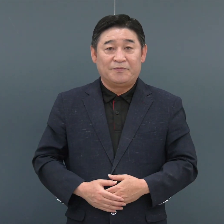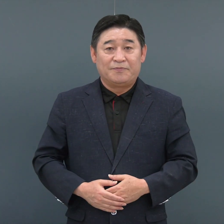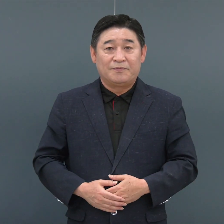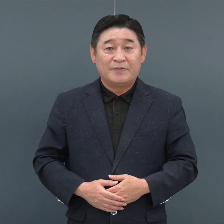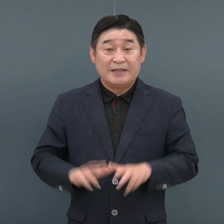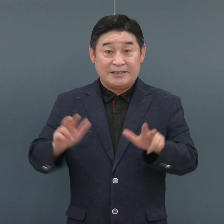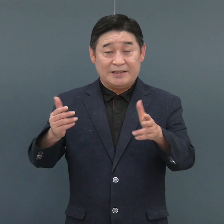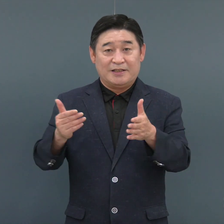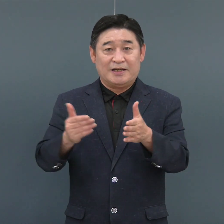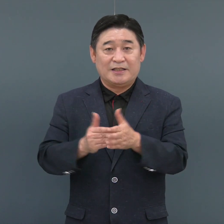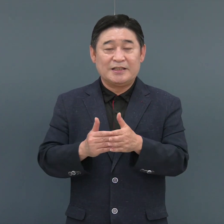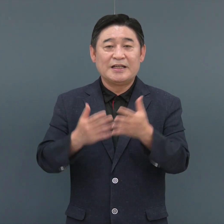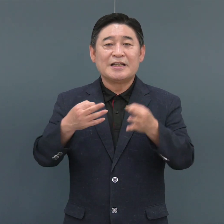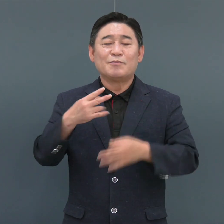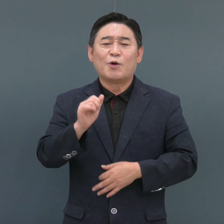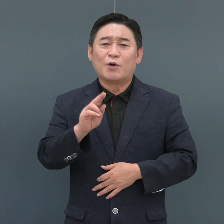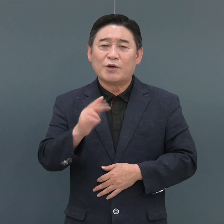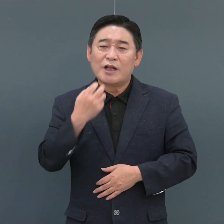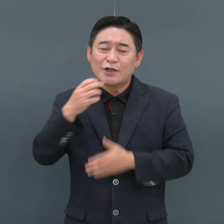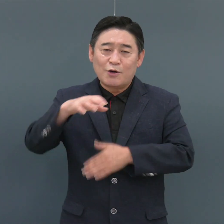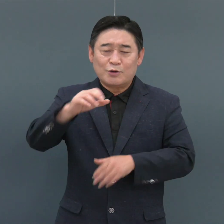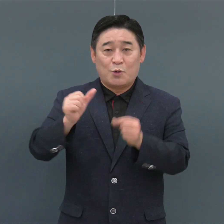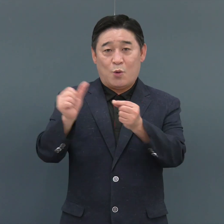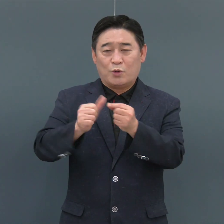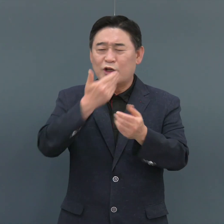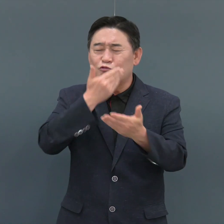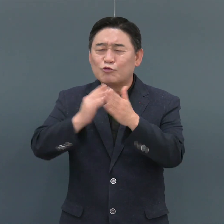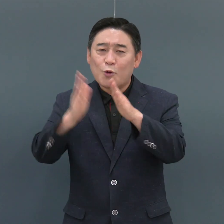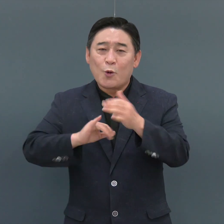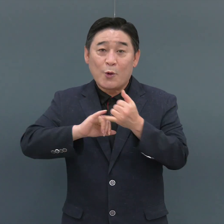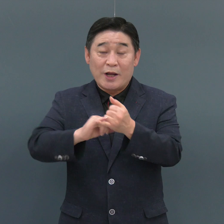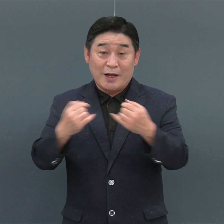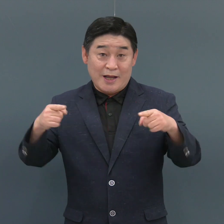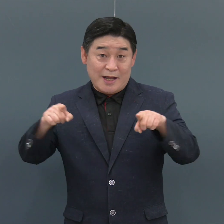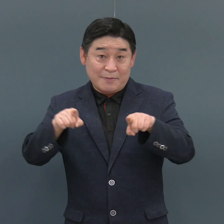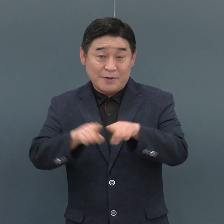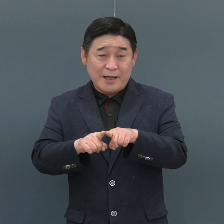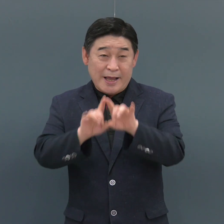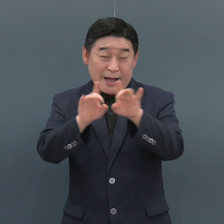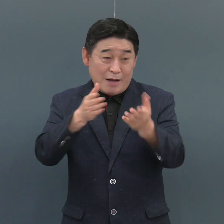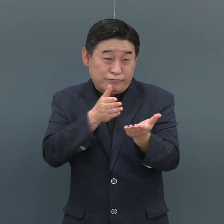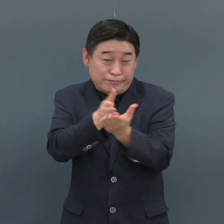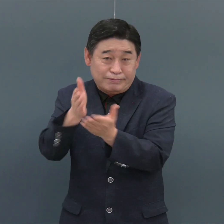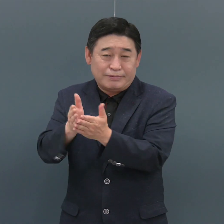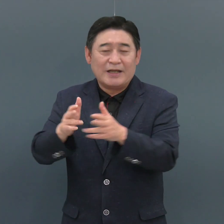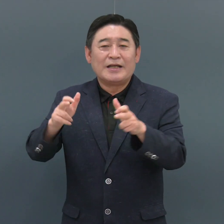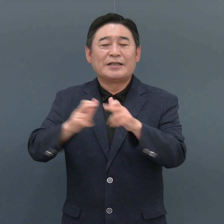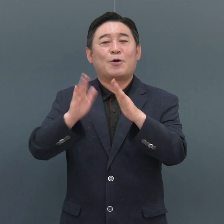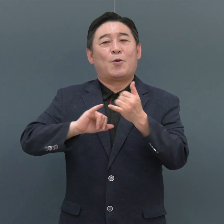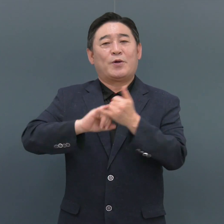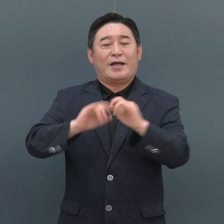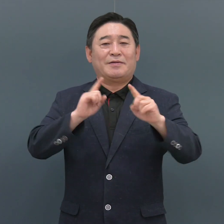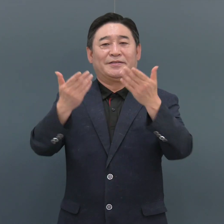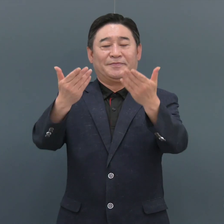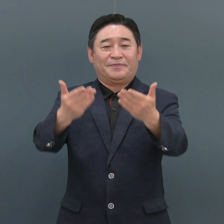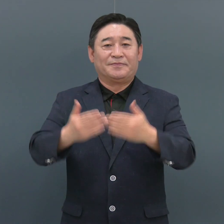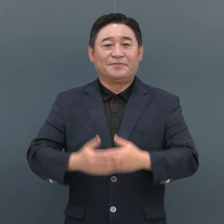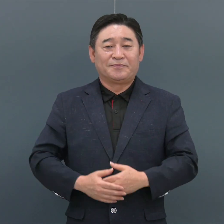이상 김동연의 경기도 5대 핵심 공약과 함께 각 분야의 장애인 공약을 말씀드렸습니다.